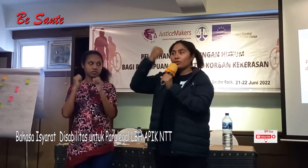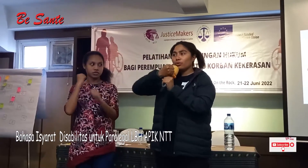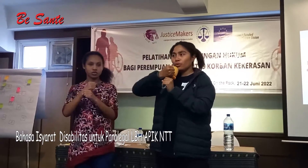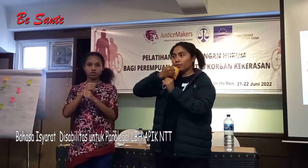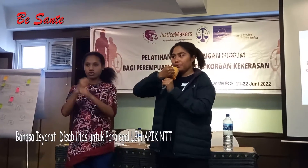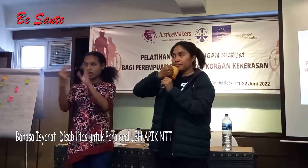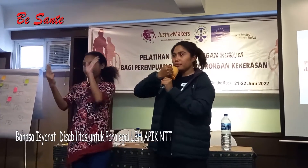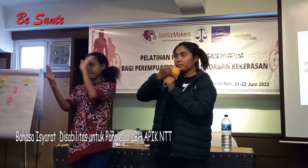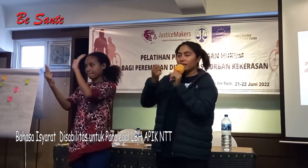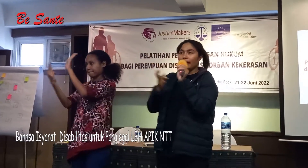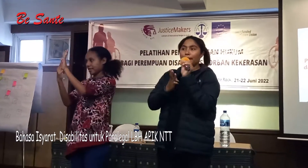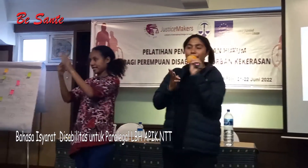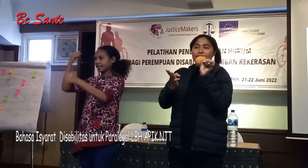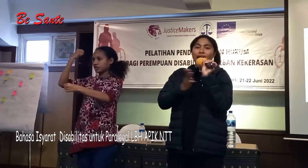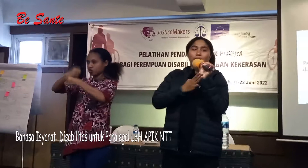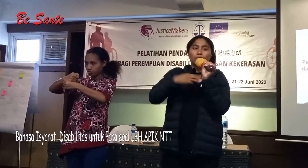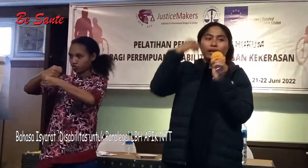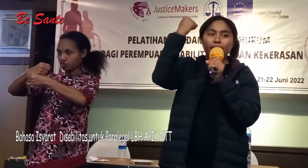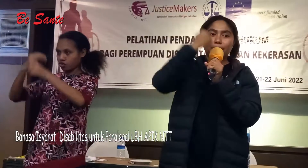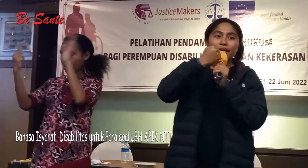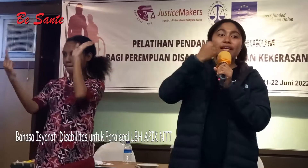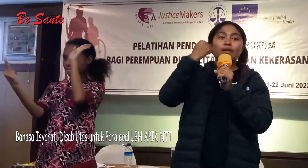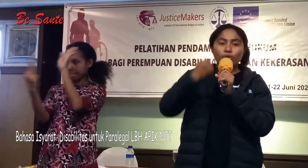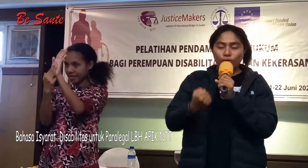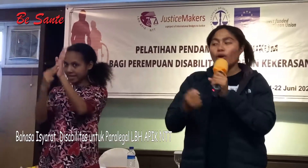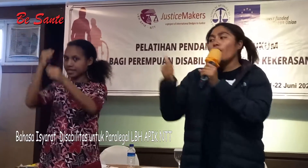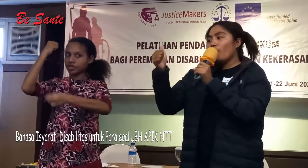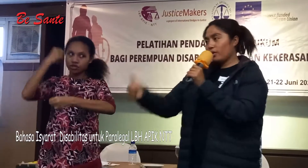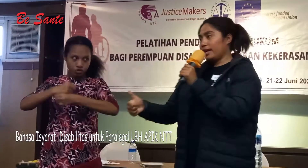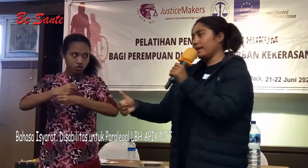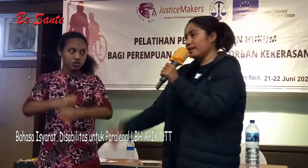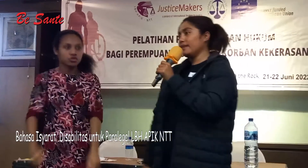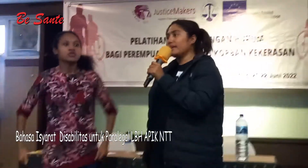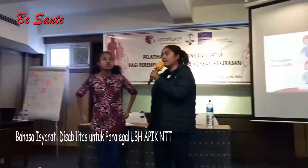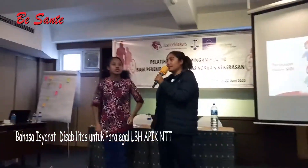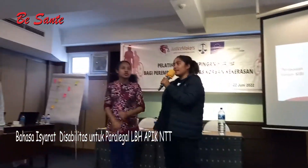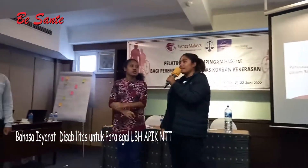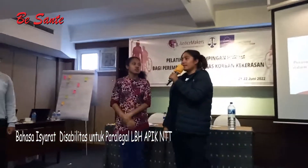Minggu M di tangan baru G. Minggu. Oke.